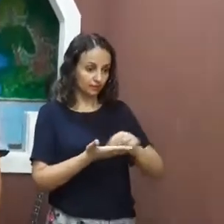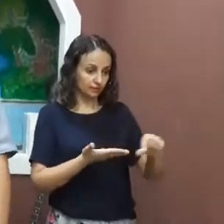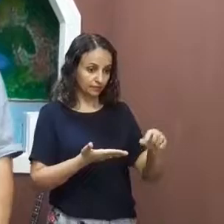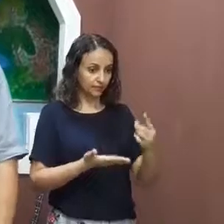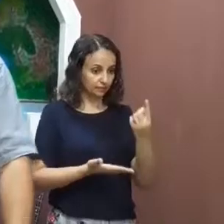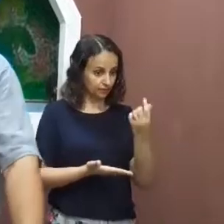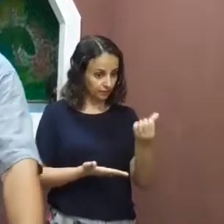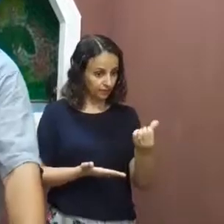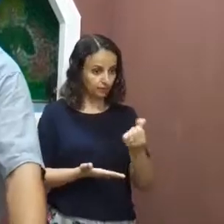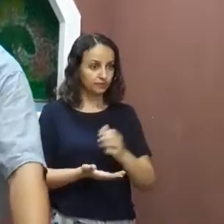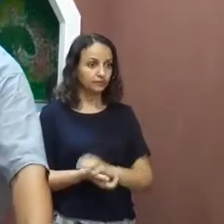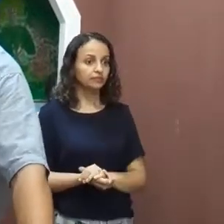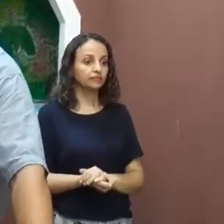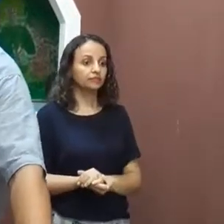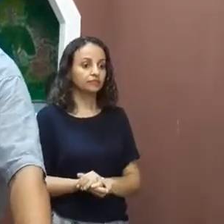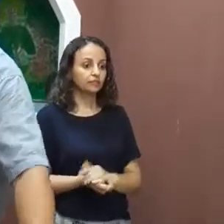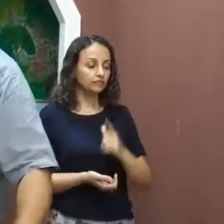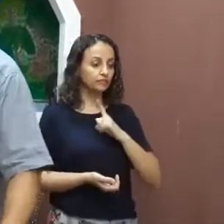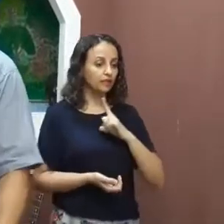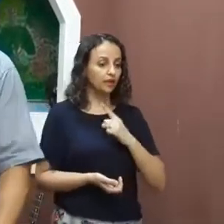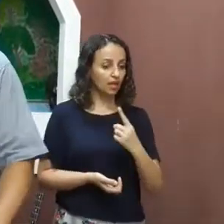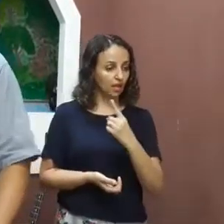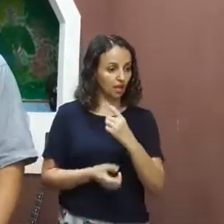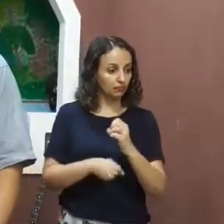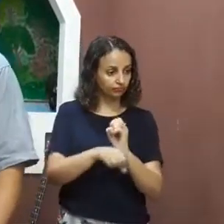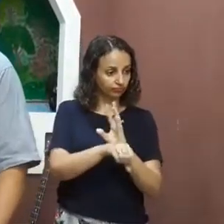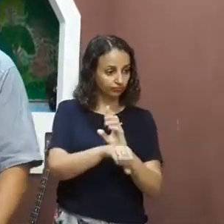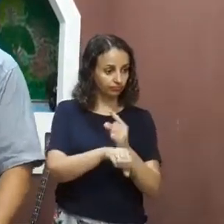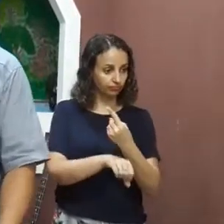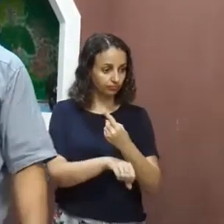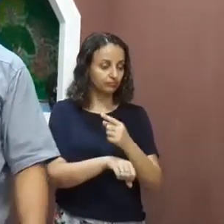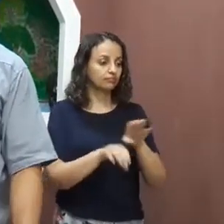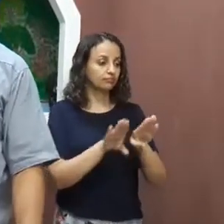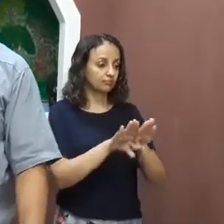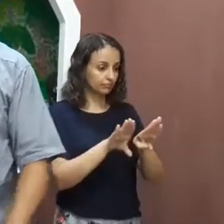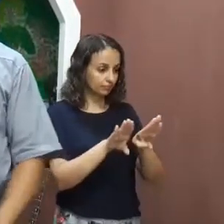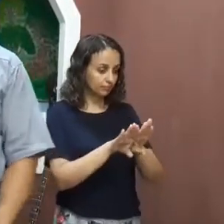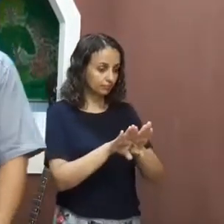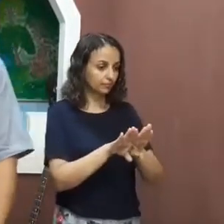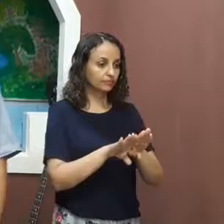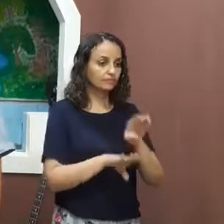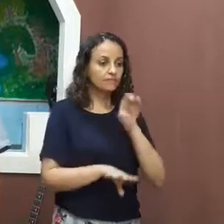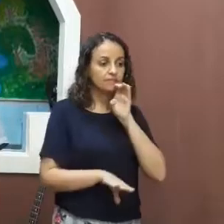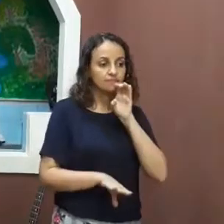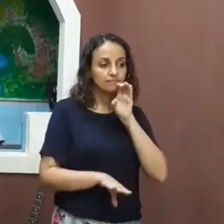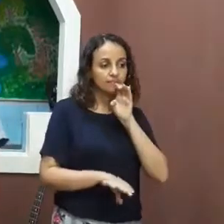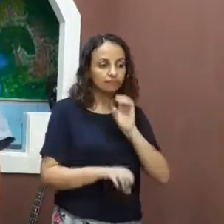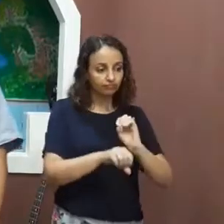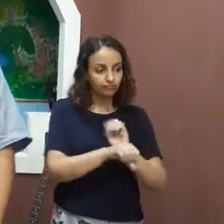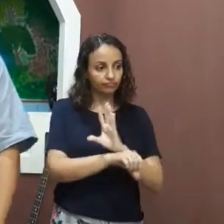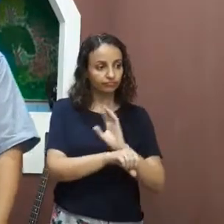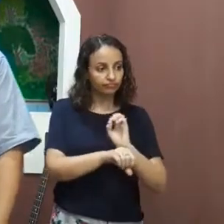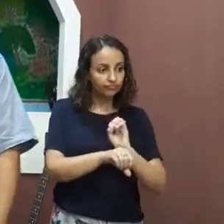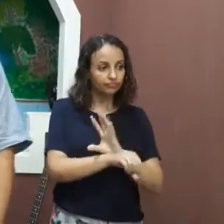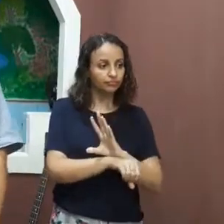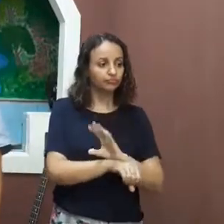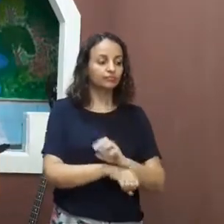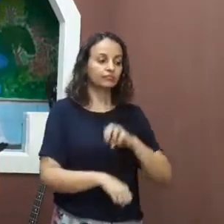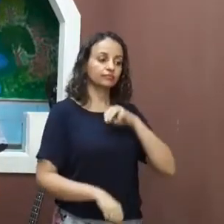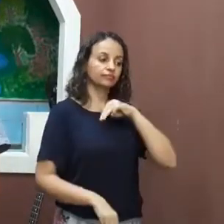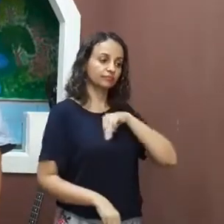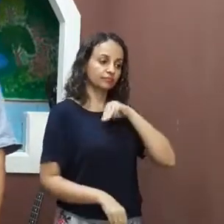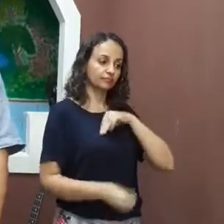bom. Está ali na transparência também. O irmão Claudemir vai estar passando. Mateus capítulo 2,